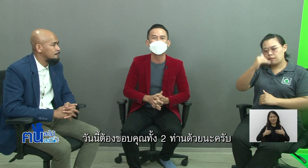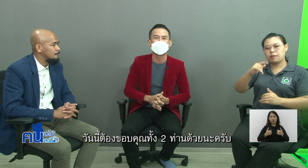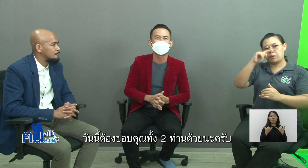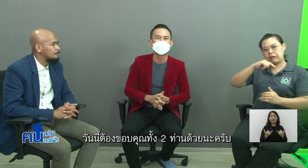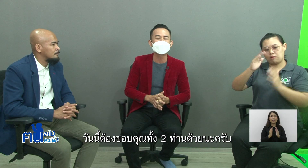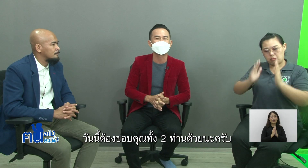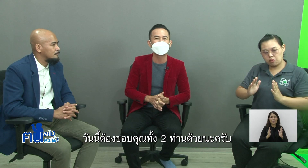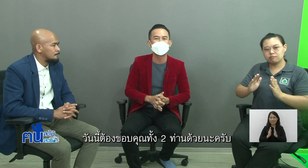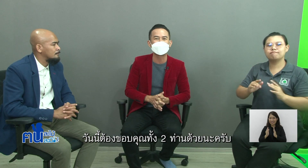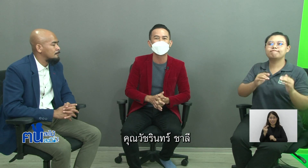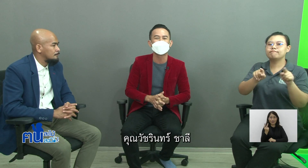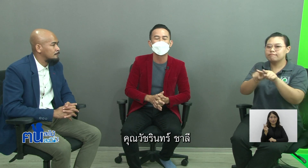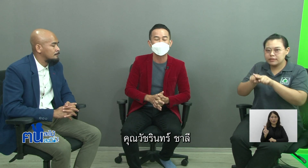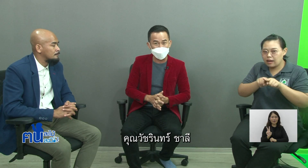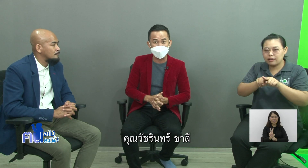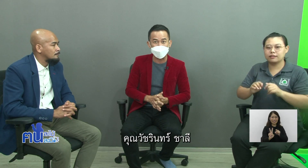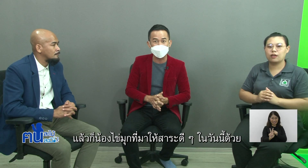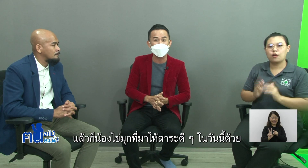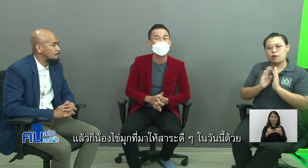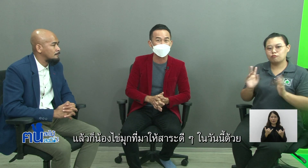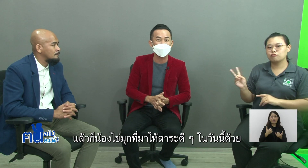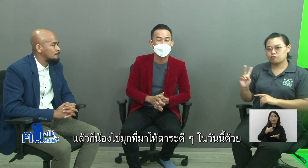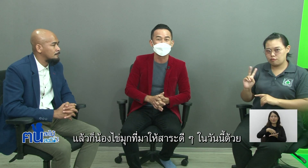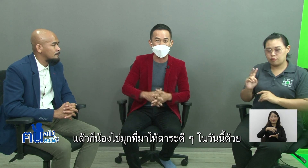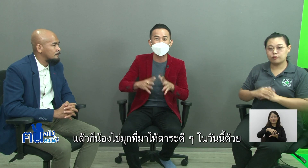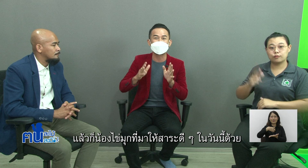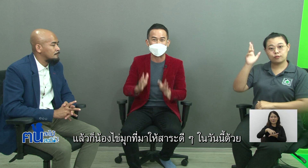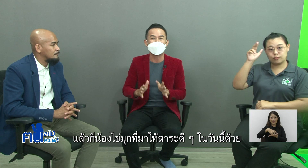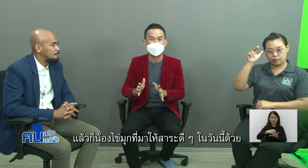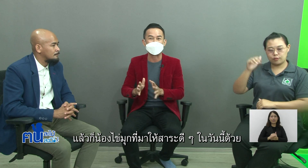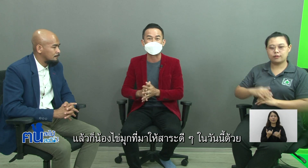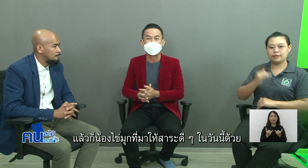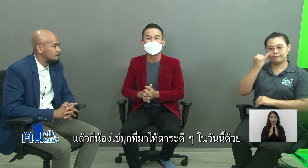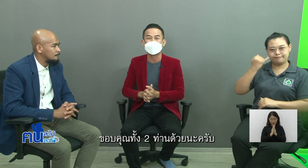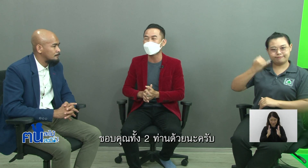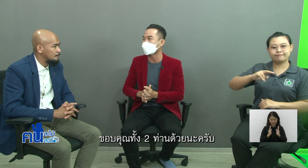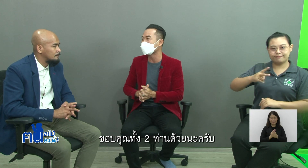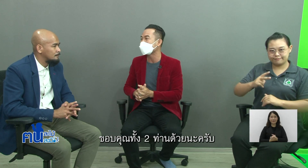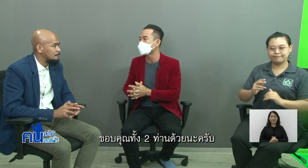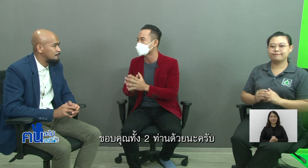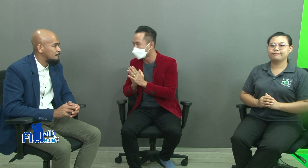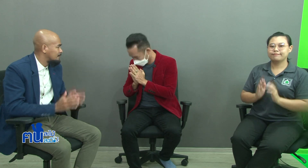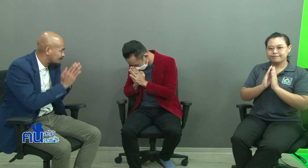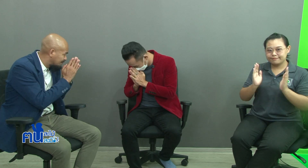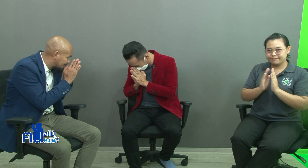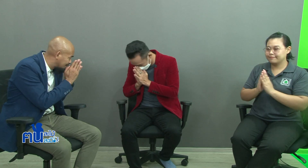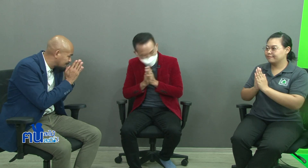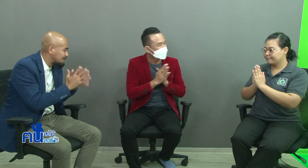นวันนี้ต้องขอบคุณทั้งสองท่านด้วยนะครับคุณวัชรินทร์ชาลีและก็น้องไข่มุกที่มาให้สาระดีๆในวันนี้ด้วยขอบคุณทั้งสองท่านด้วยนะครับผม